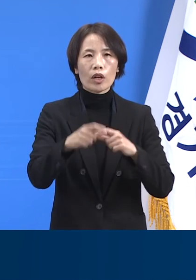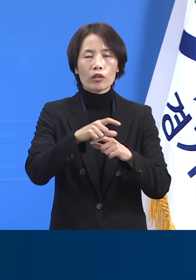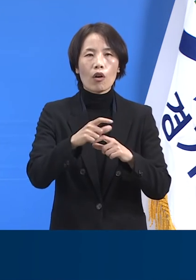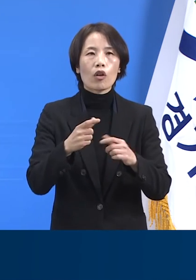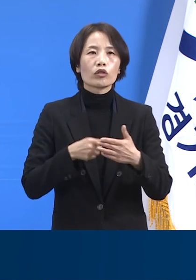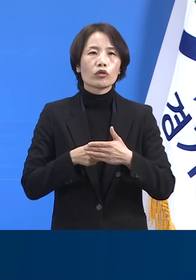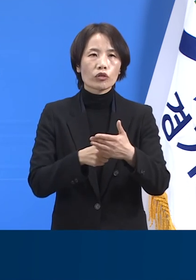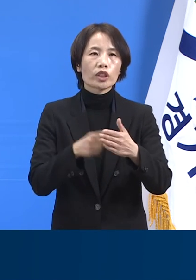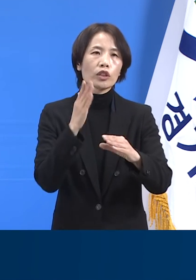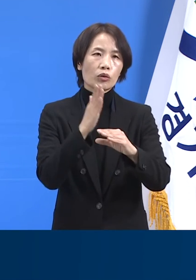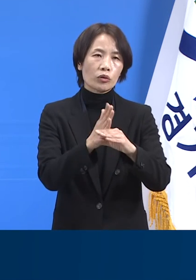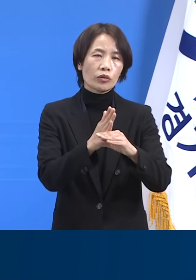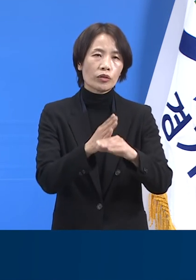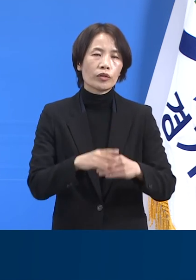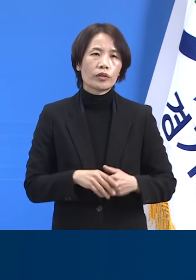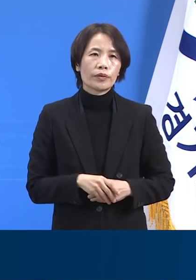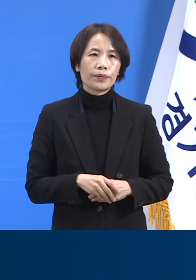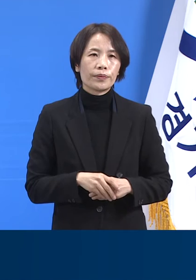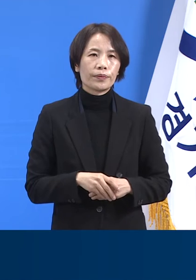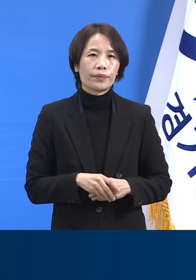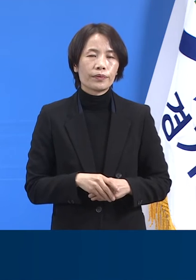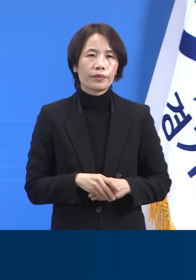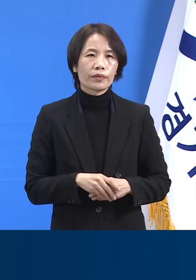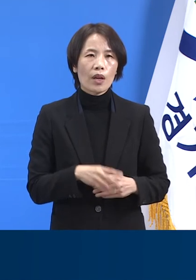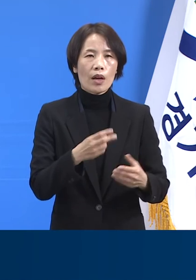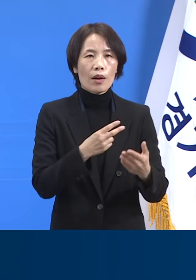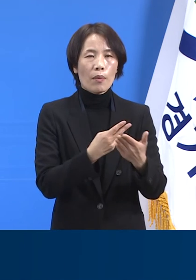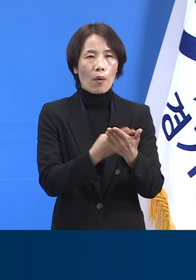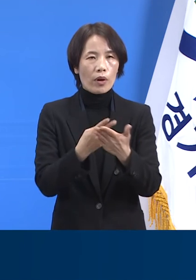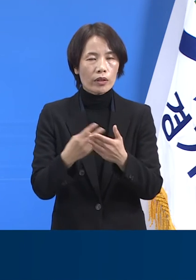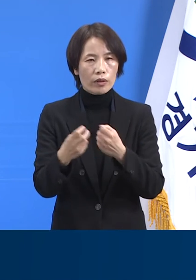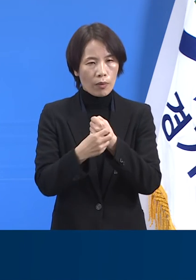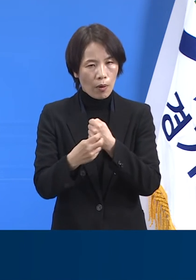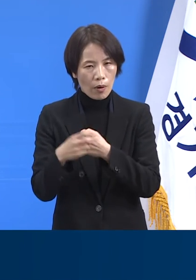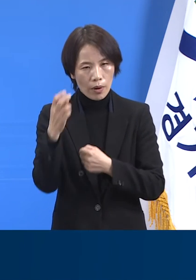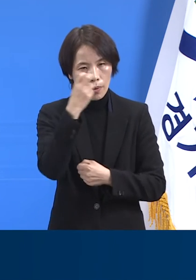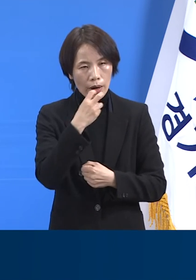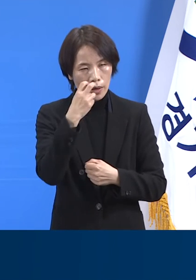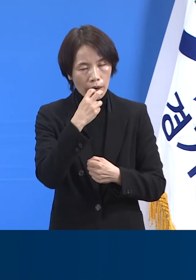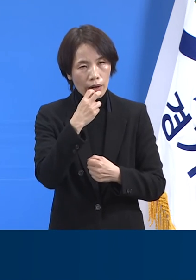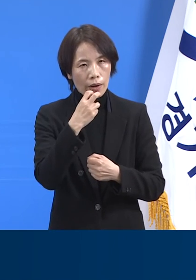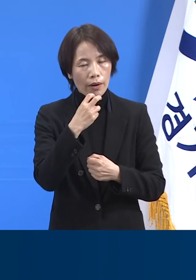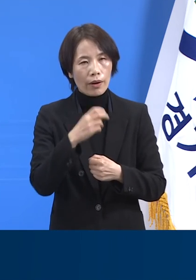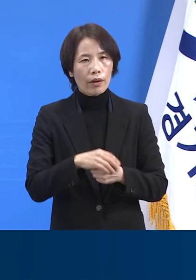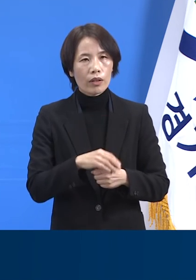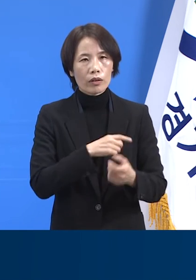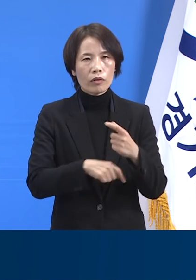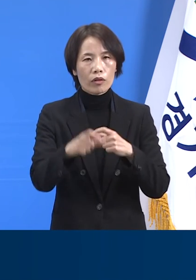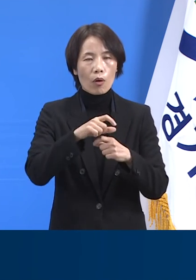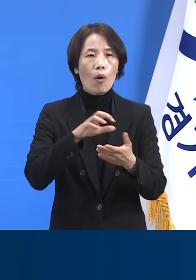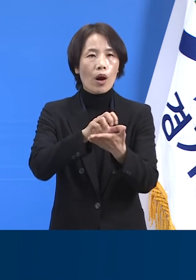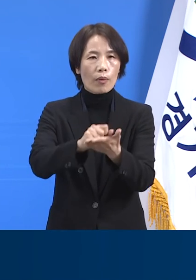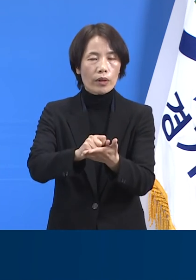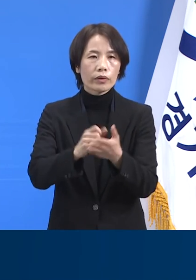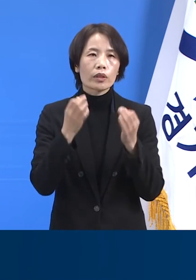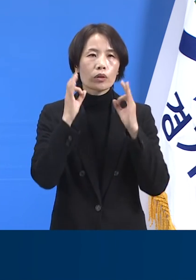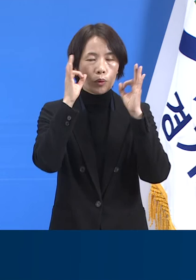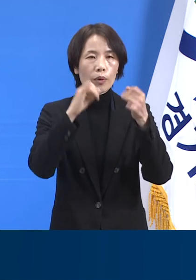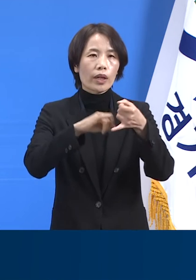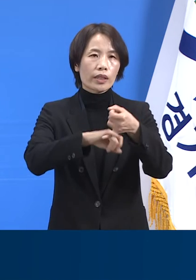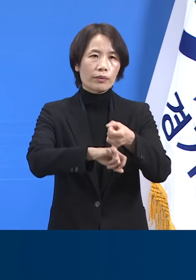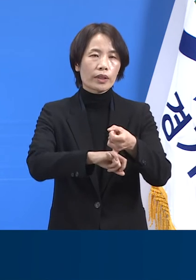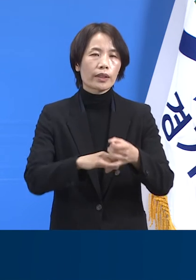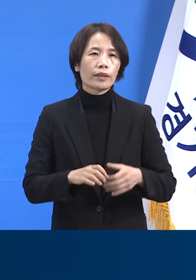추진 중에 있습니다. 병원별 준비 사항을 지속 점검하여 신속히 병상을 추가 확보할 수 있도록